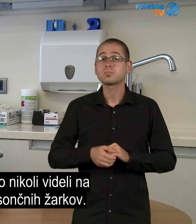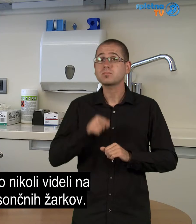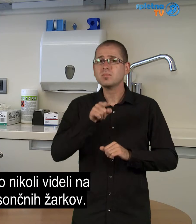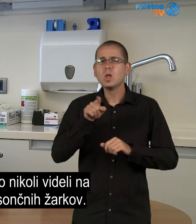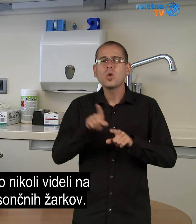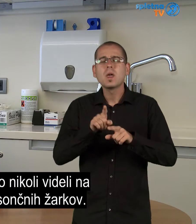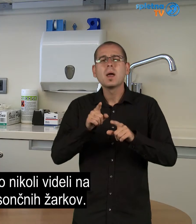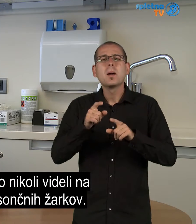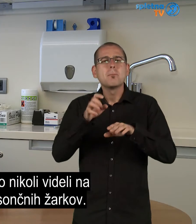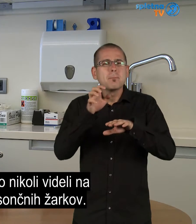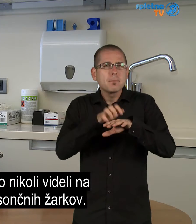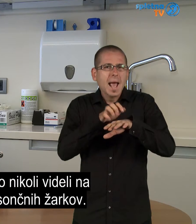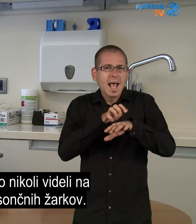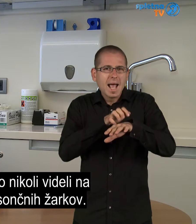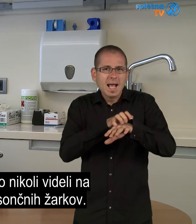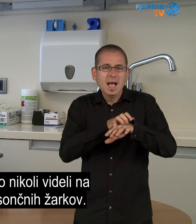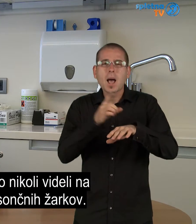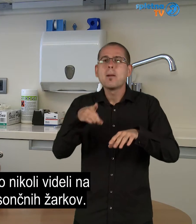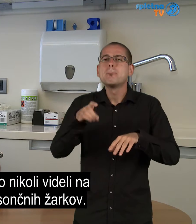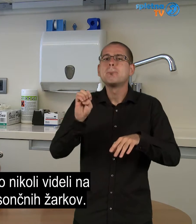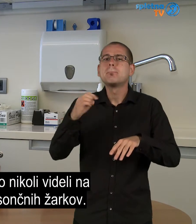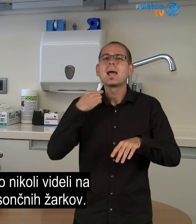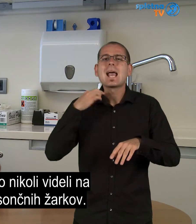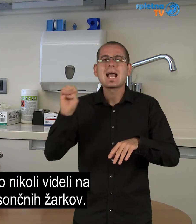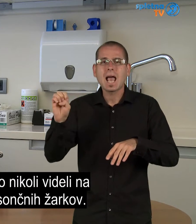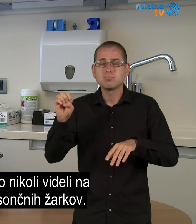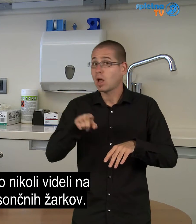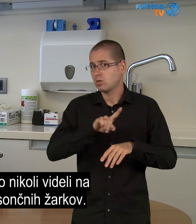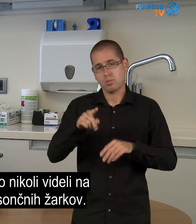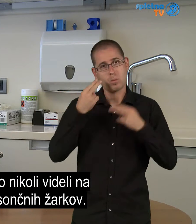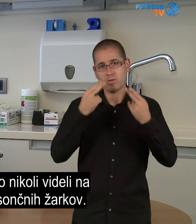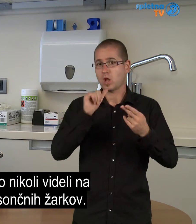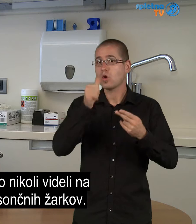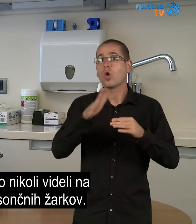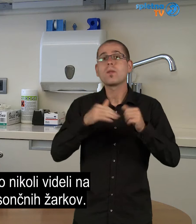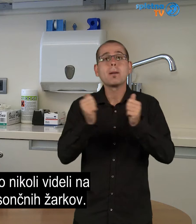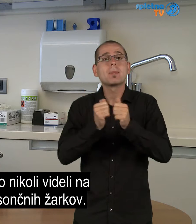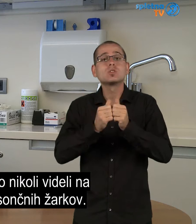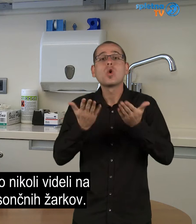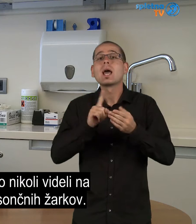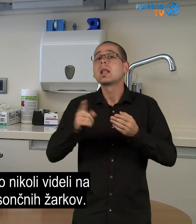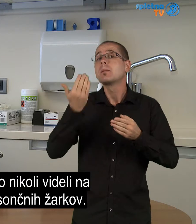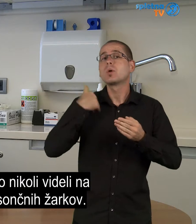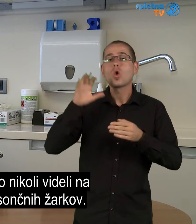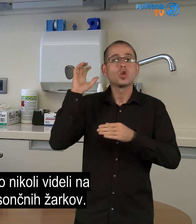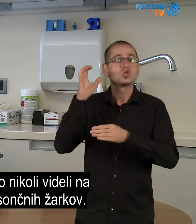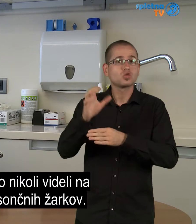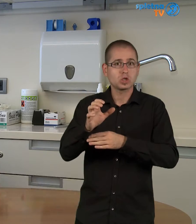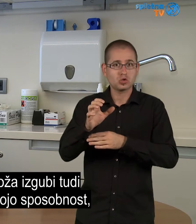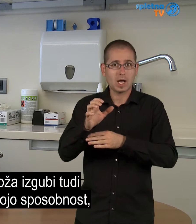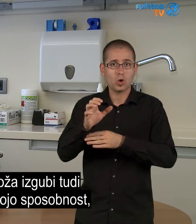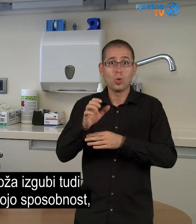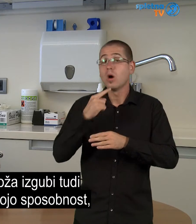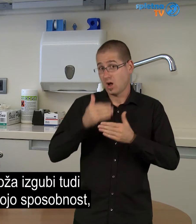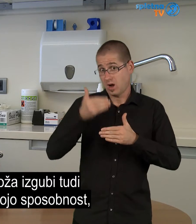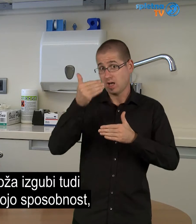Takih pegic ne bomo nikoli videli na mestih, kjer ni bilo sončnih žarkov.